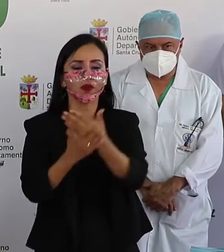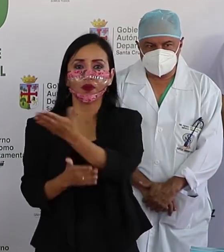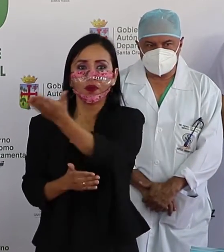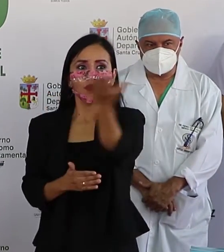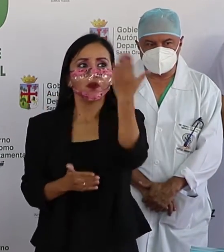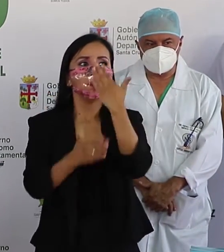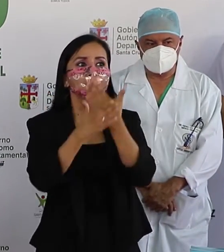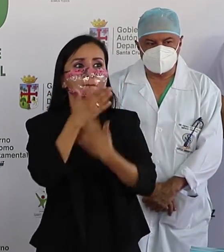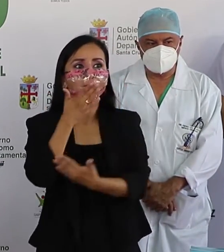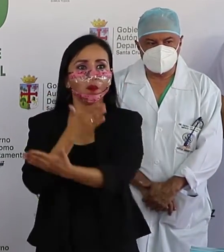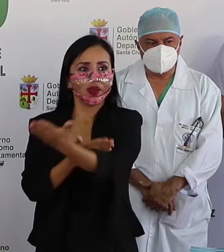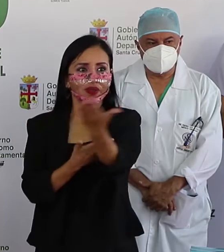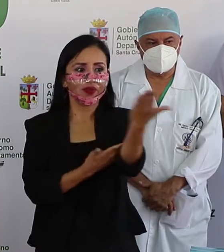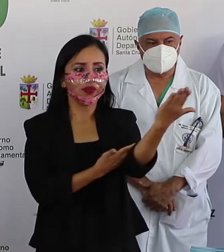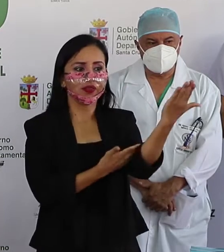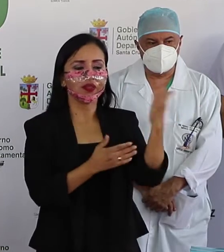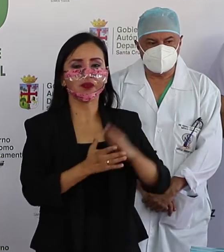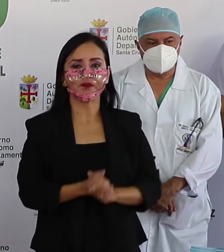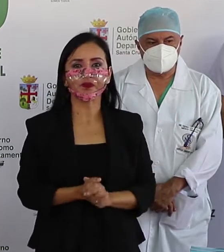todos muy buenos días.